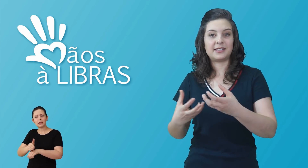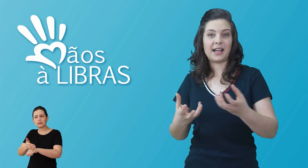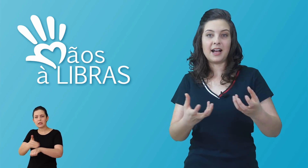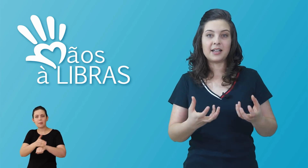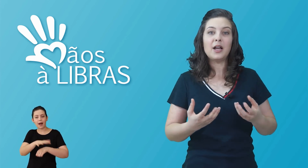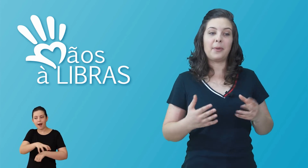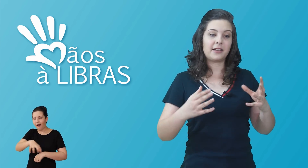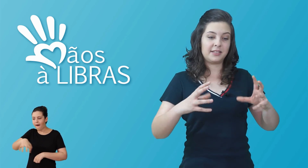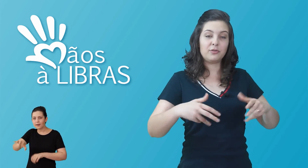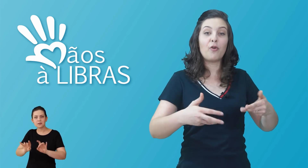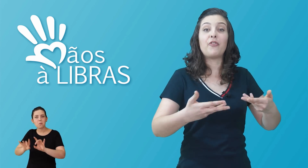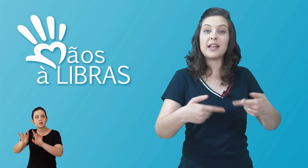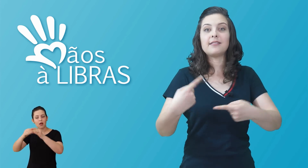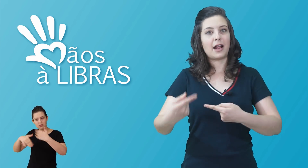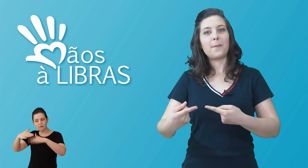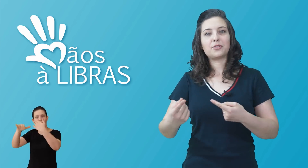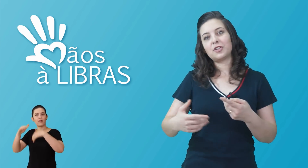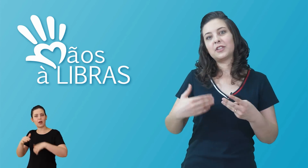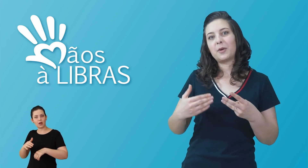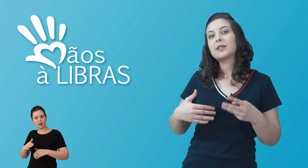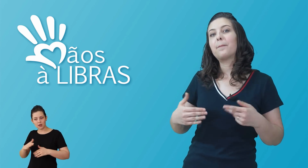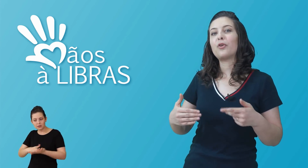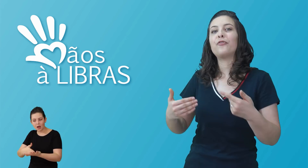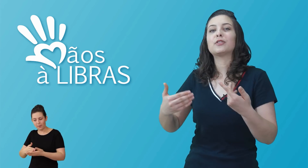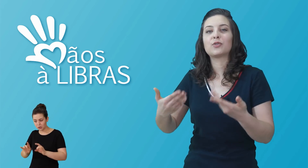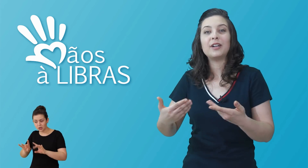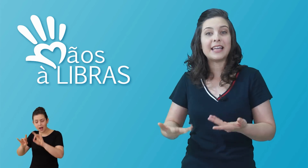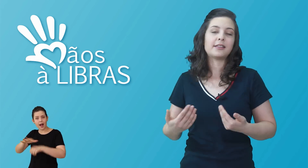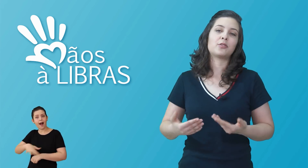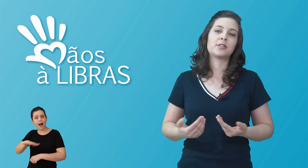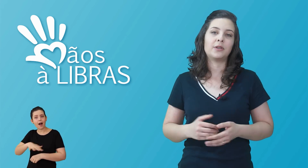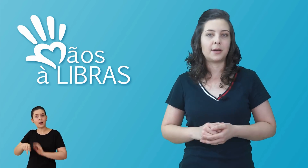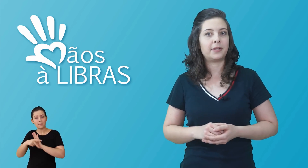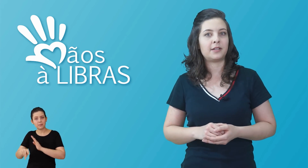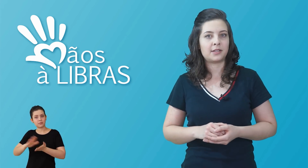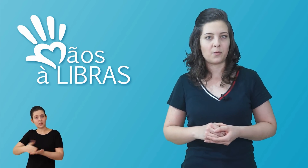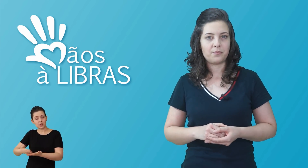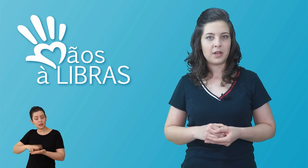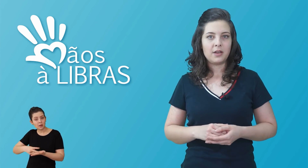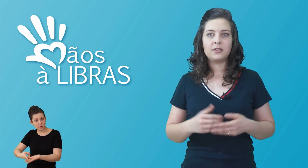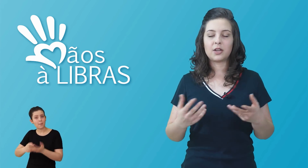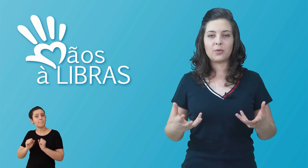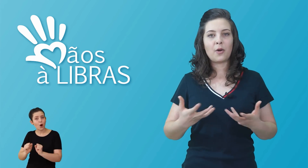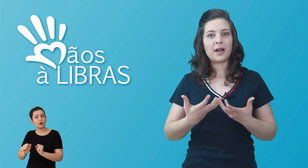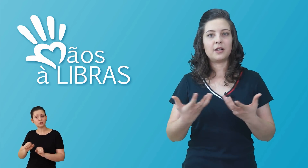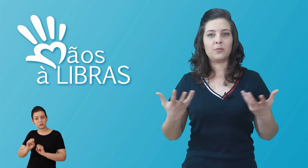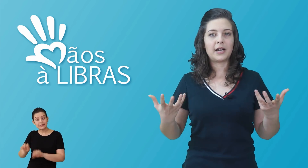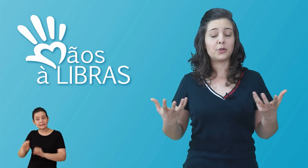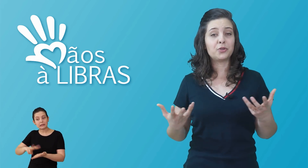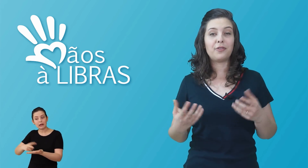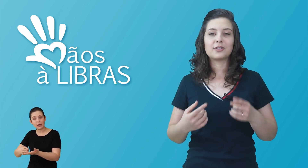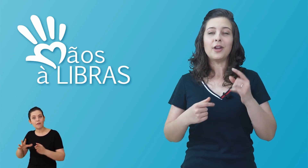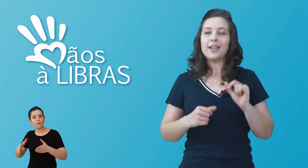treinamentos nessa área para desenvolver intérpretes, ou seja, você pode ser professor de tradução e interpretação. Então, é